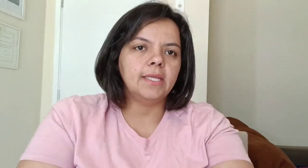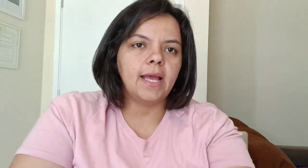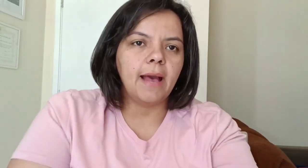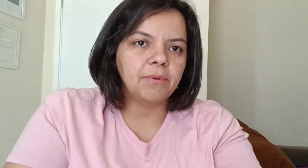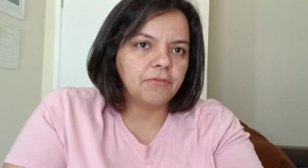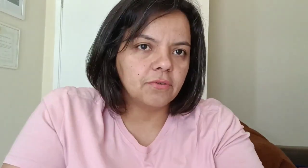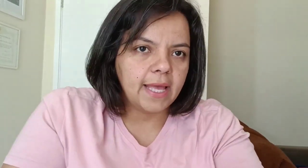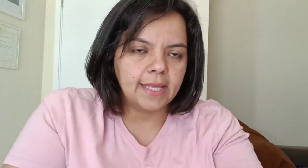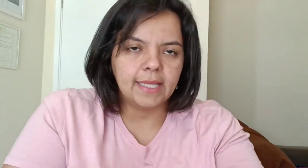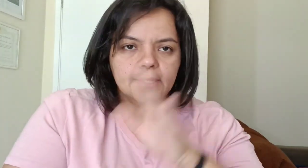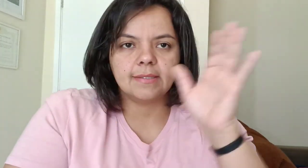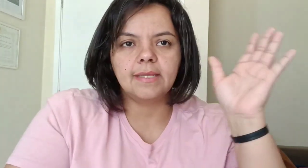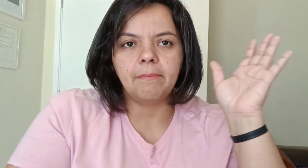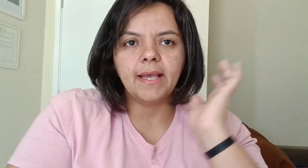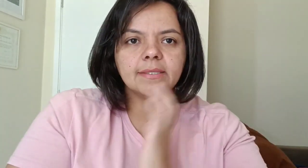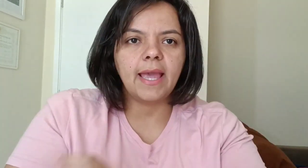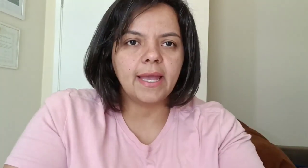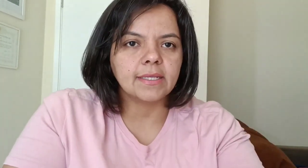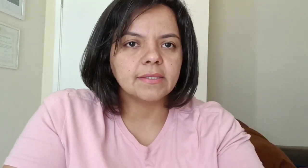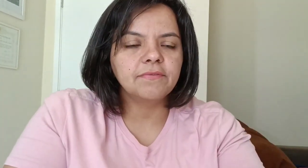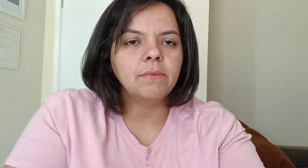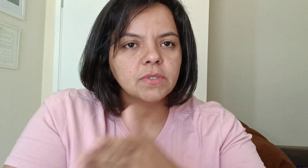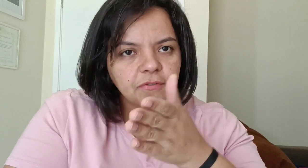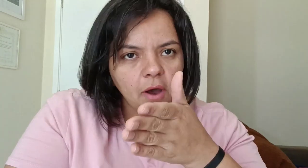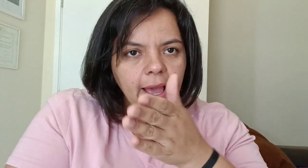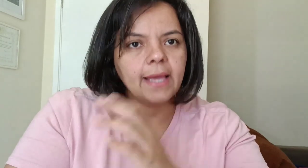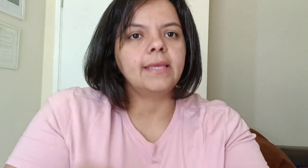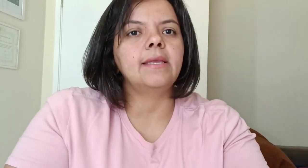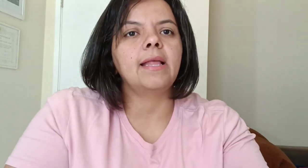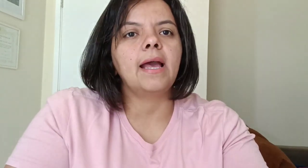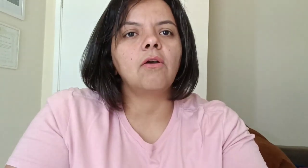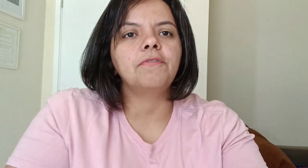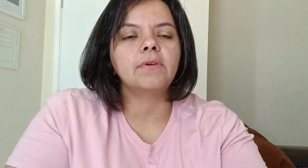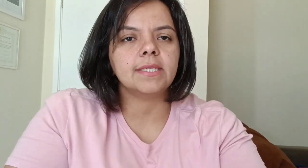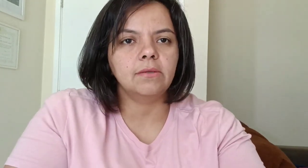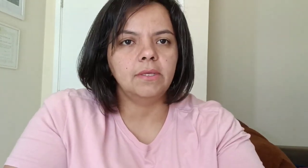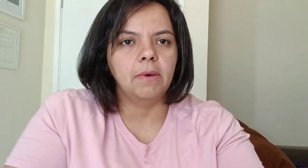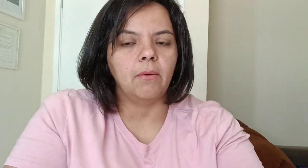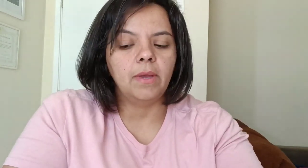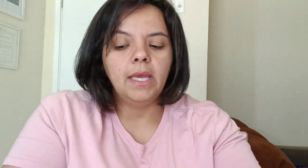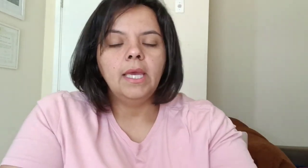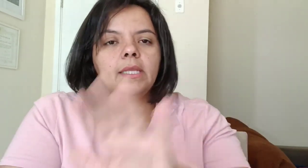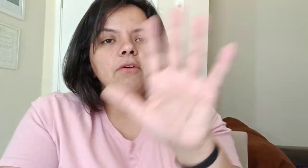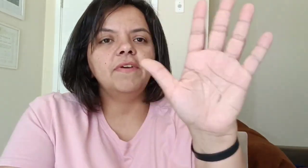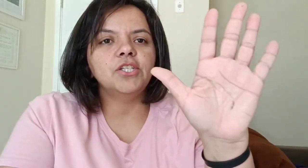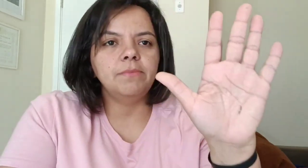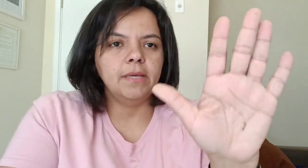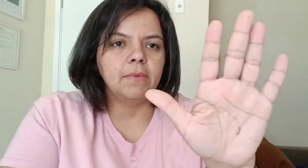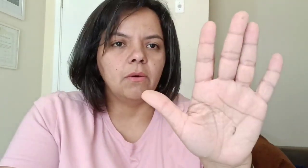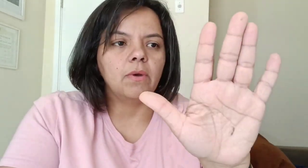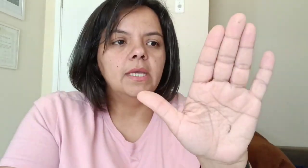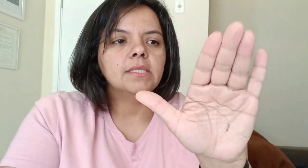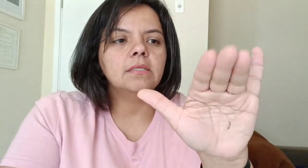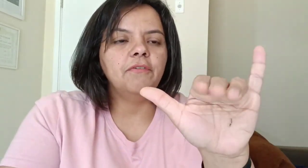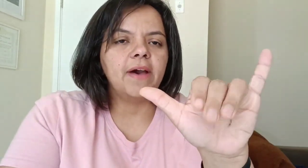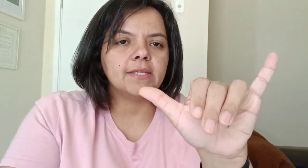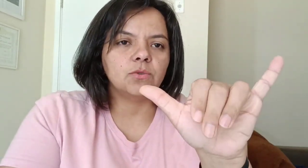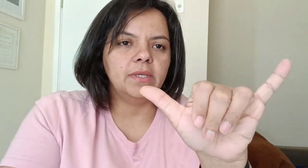gente aprofundar nas demais regras, vamos focar aqui na configuração de mão. Então, veja minha mão. Se eu faço